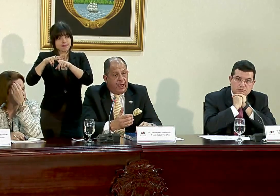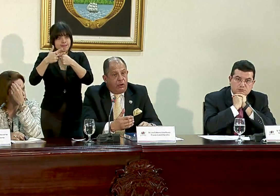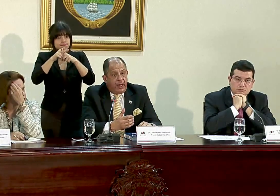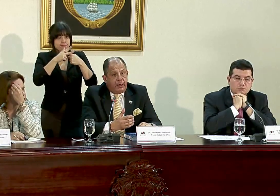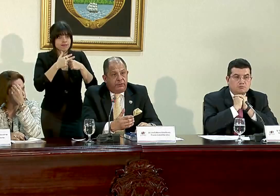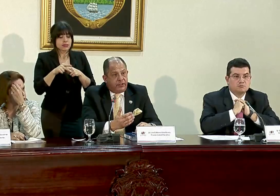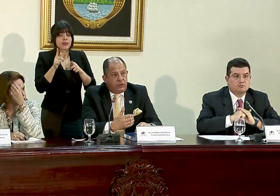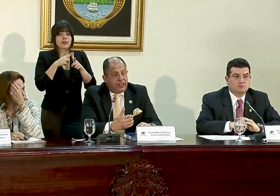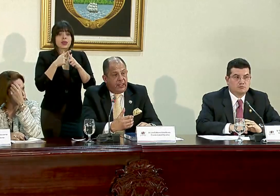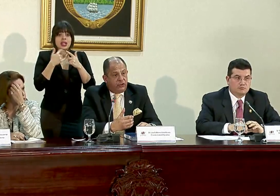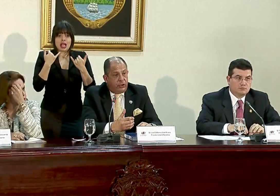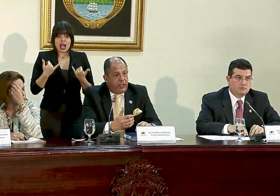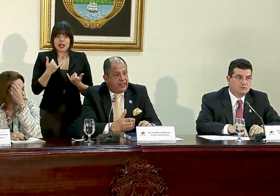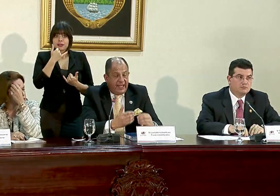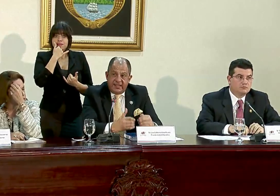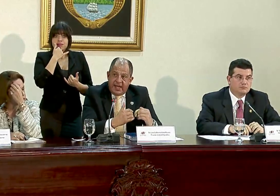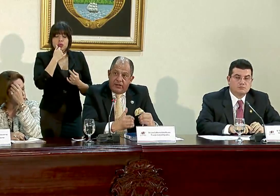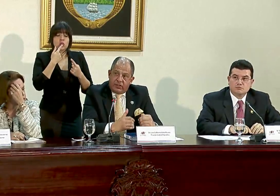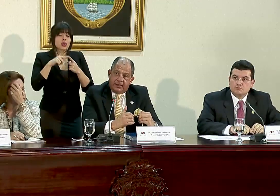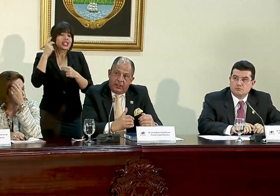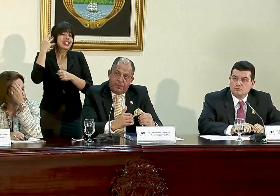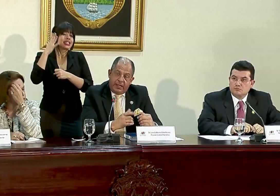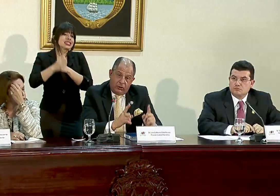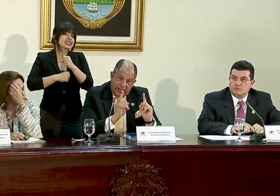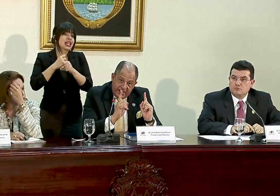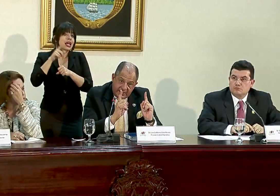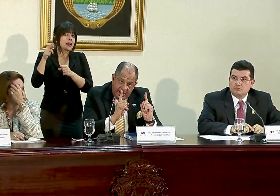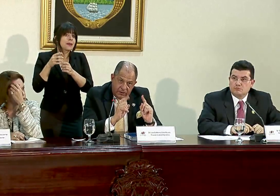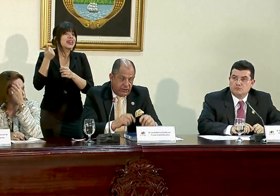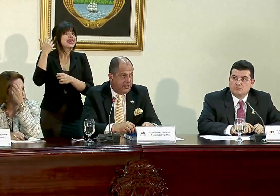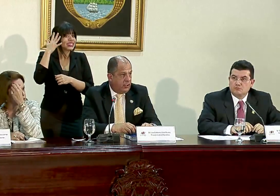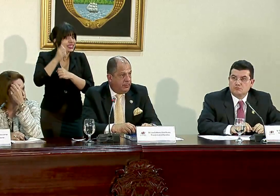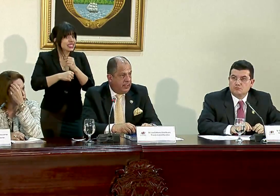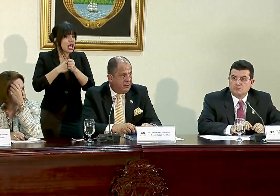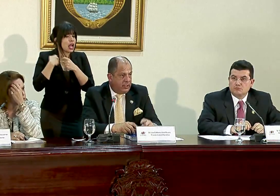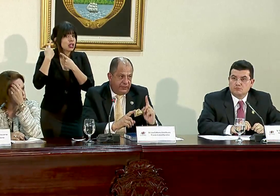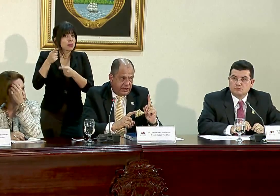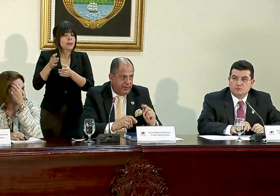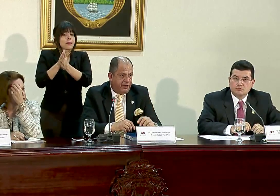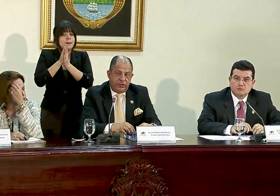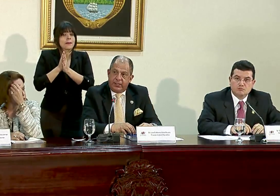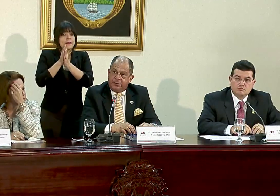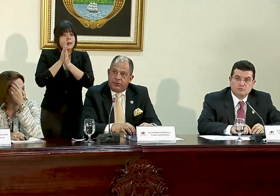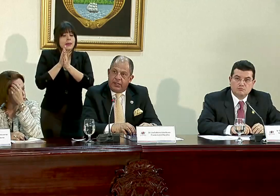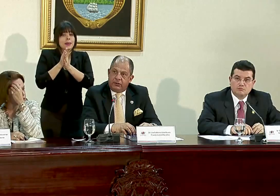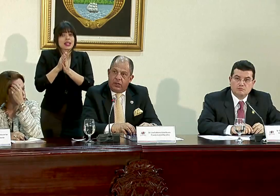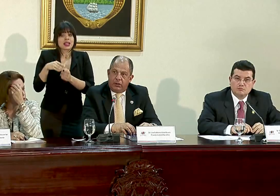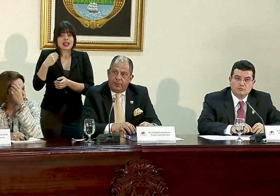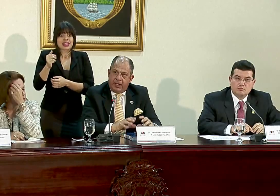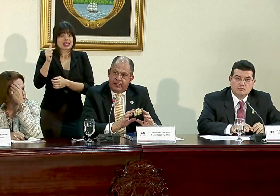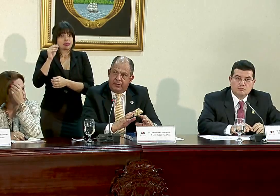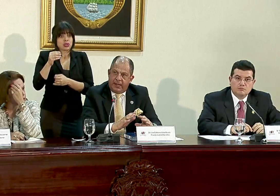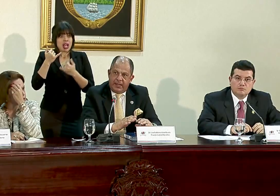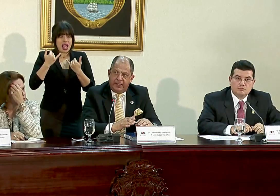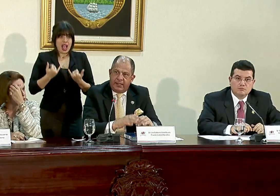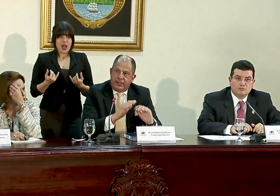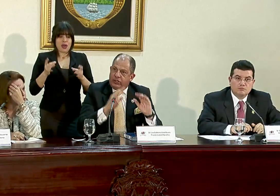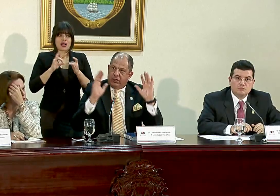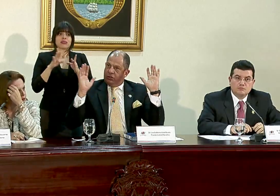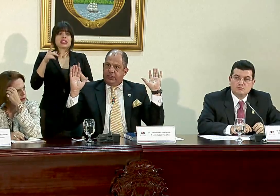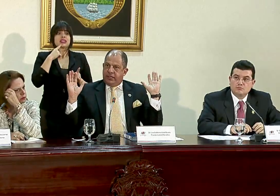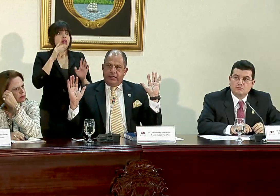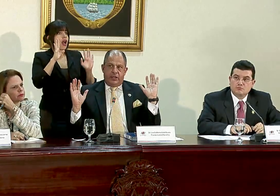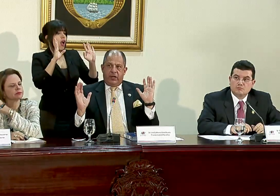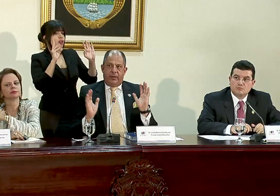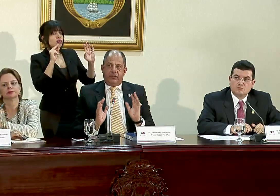entonces ahora resulta que los que durante 15 años han estado pidiendo 15 años han estado pidiendo que les transpiramos el 10% ahora por arte de magia dicen